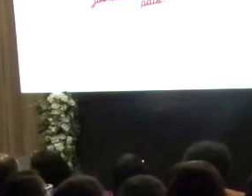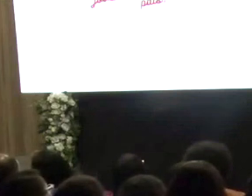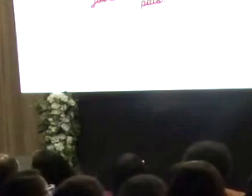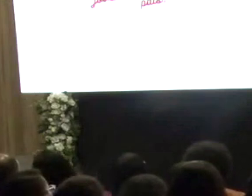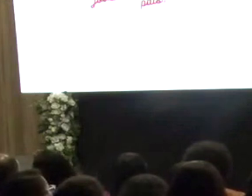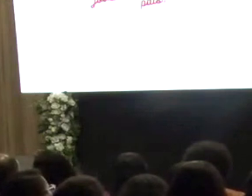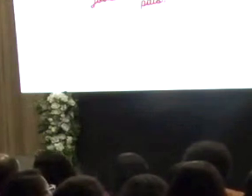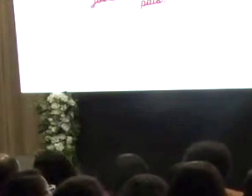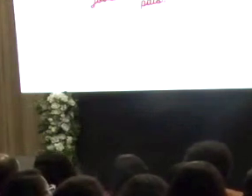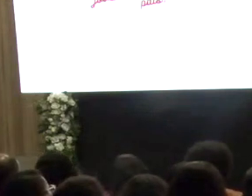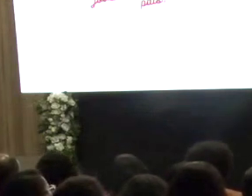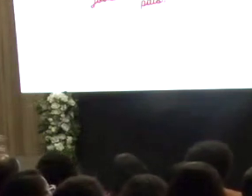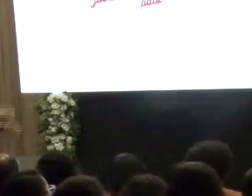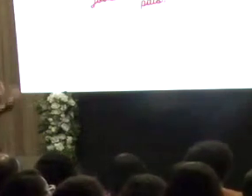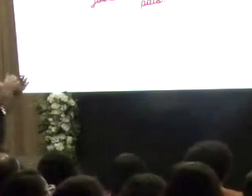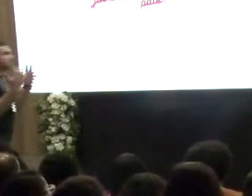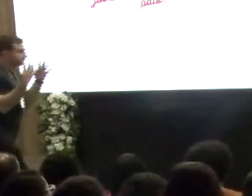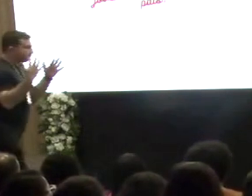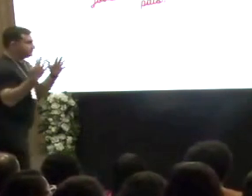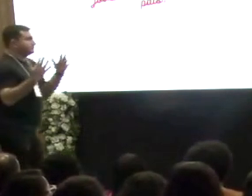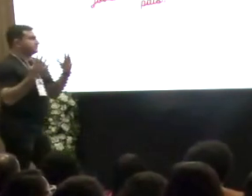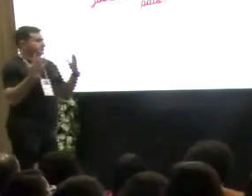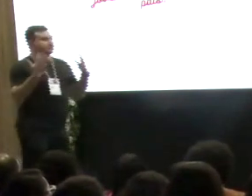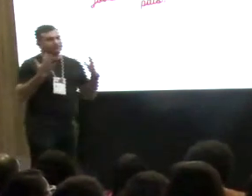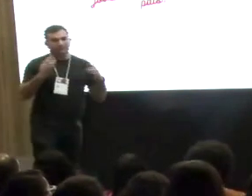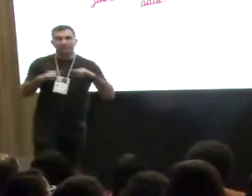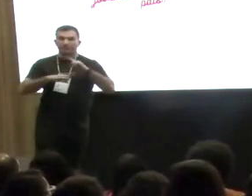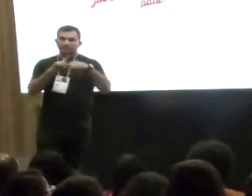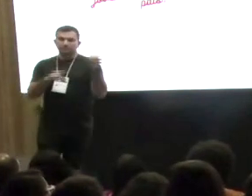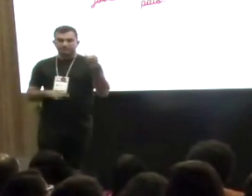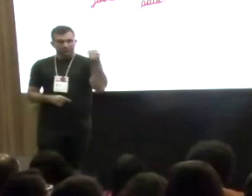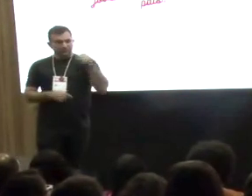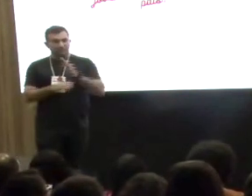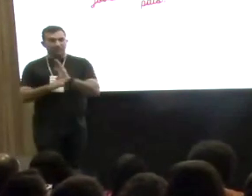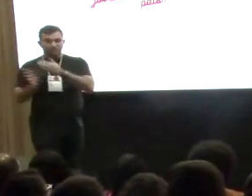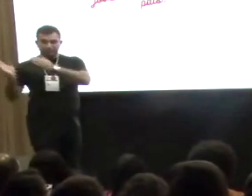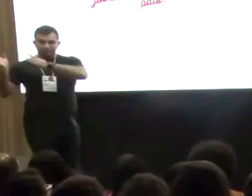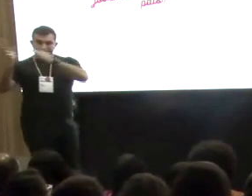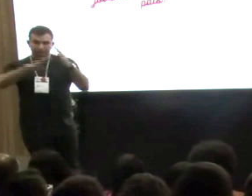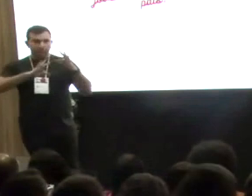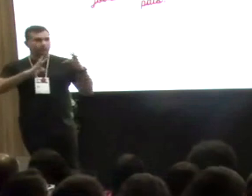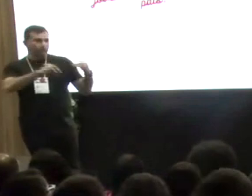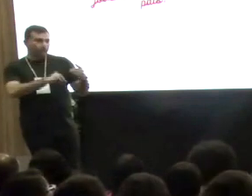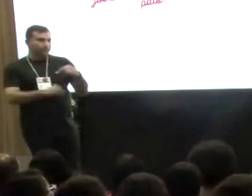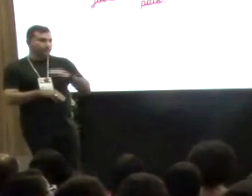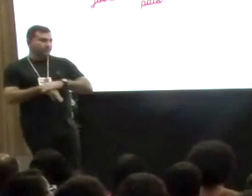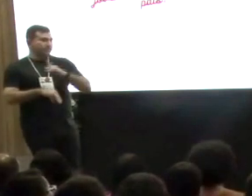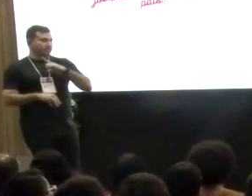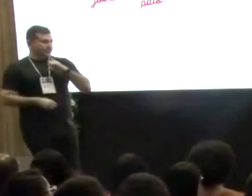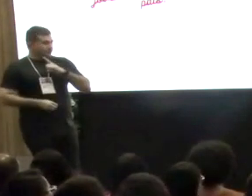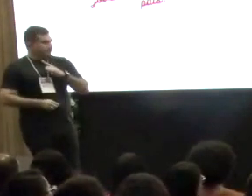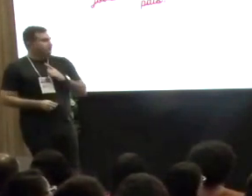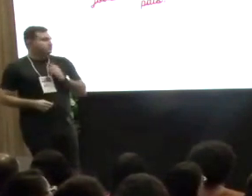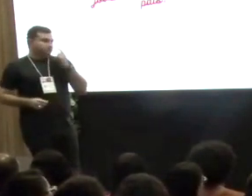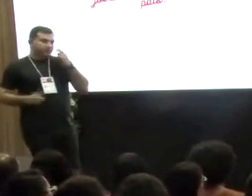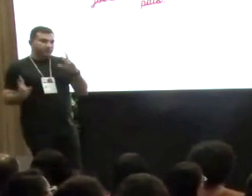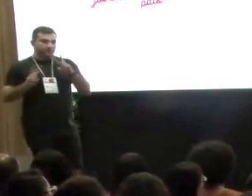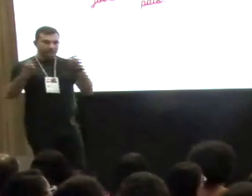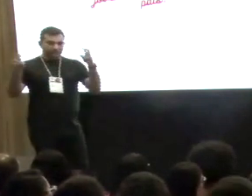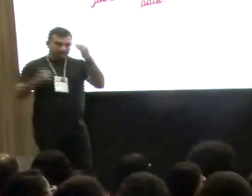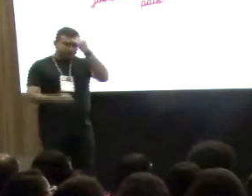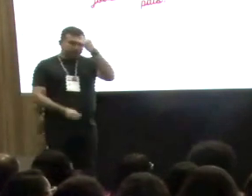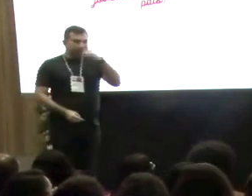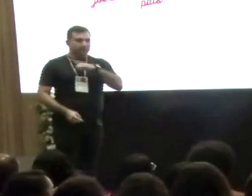Depois vale a pena assistir o documentário inteiro, tá? Vale muito a pena. Eu Nunca Me Sonharam. E aí eu